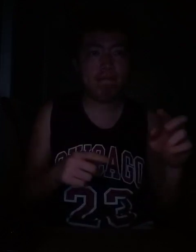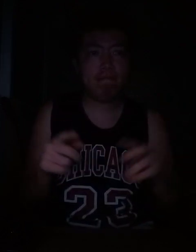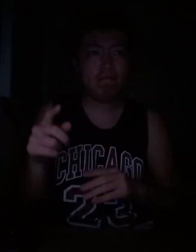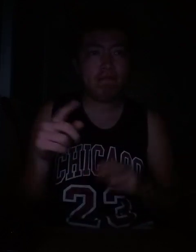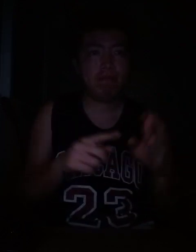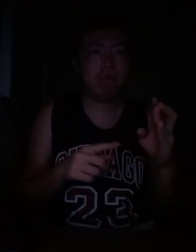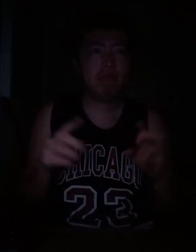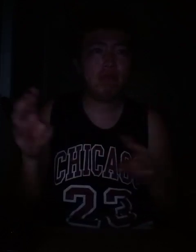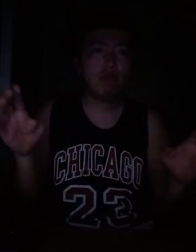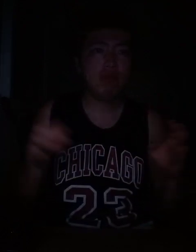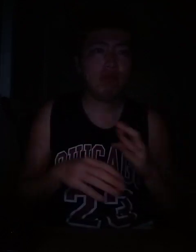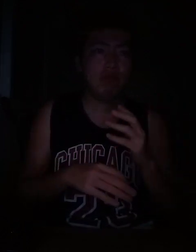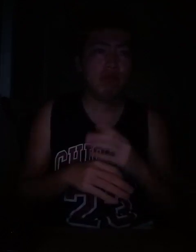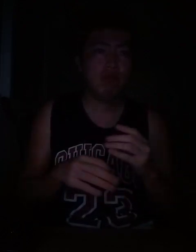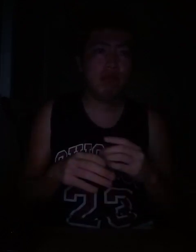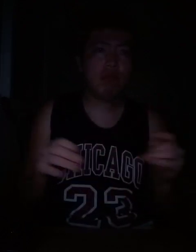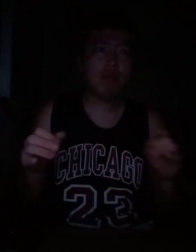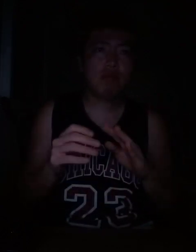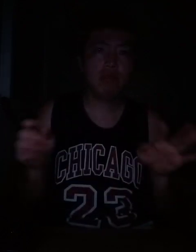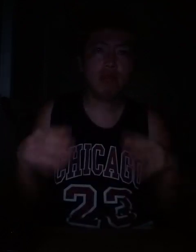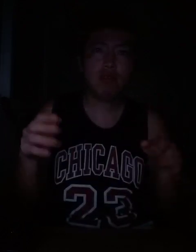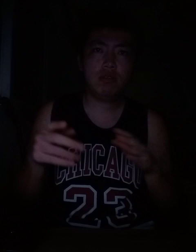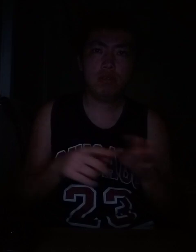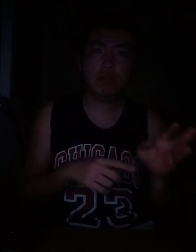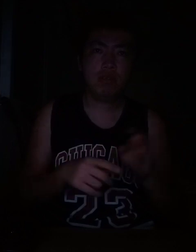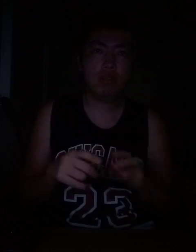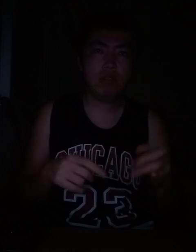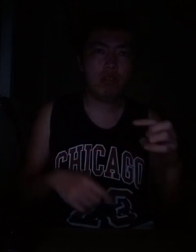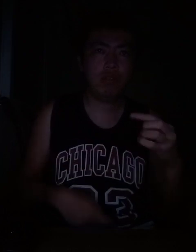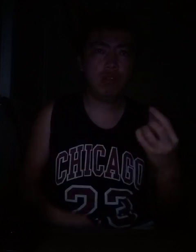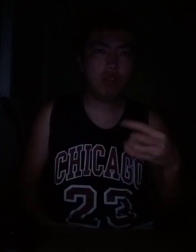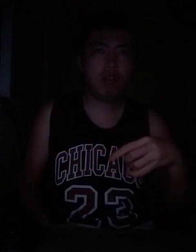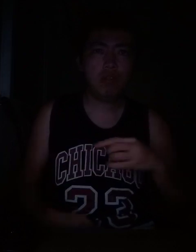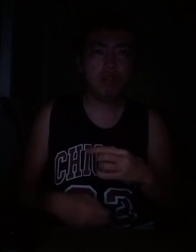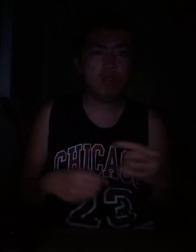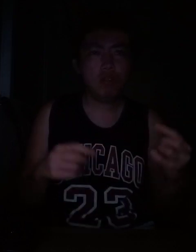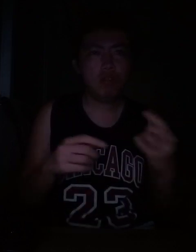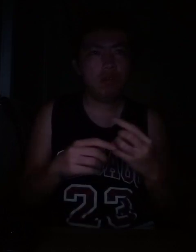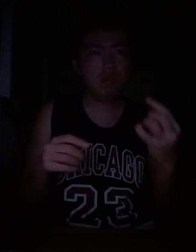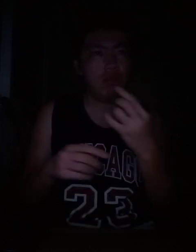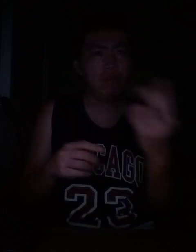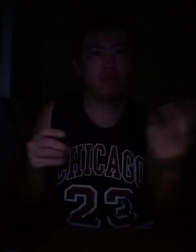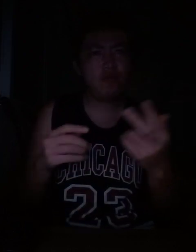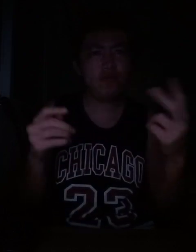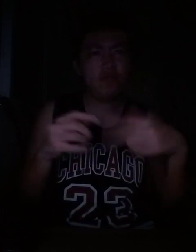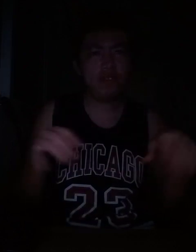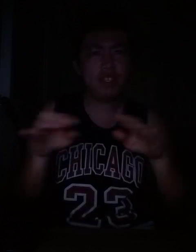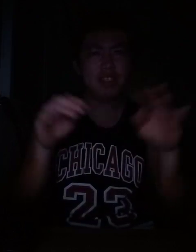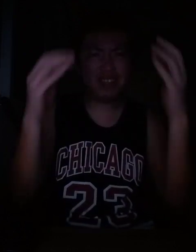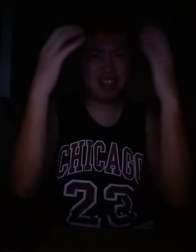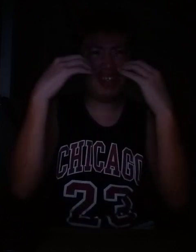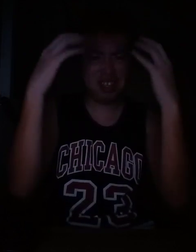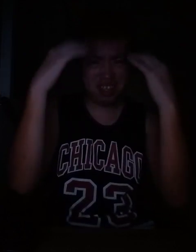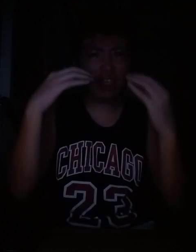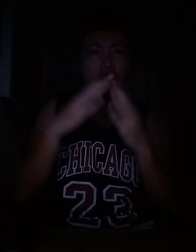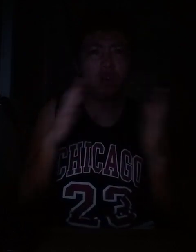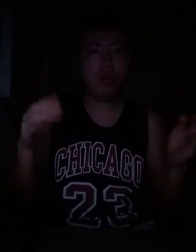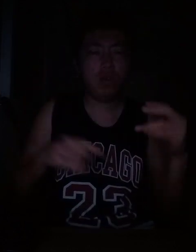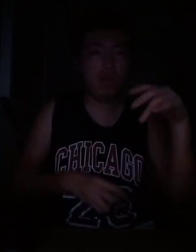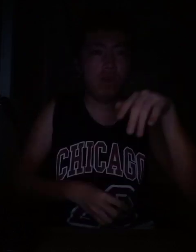8에서 9m로 매우 거세게 일겠습니다. 내일도 서쪽 지역으로는 30도를 웃돌며 무더위가 이어지겠고요.